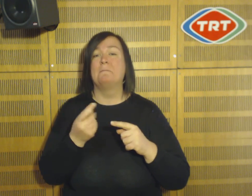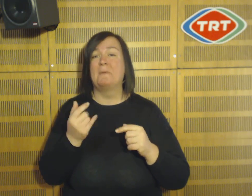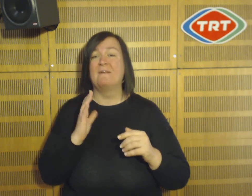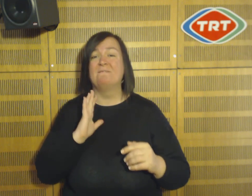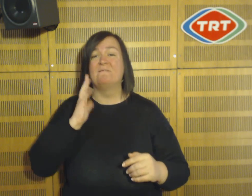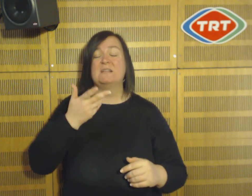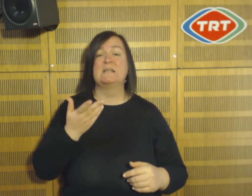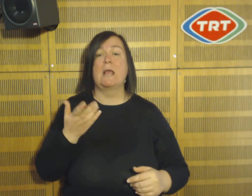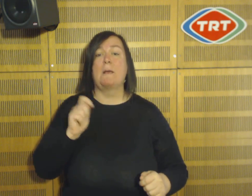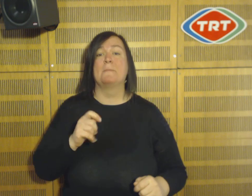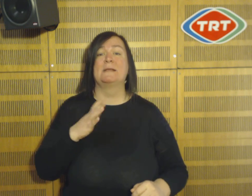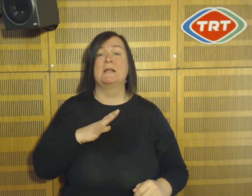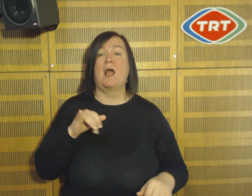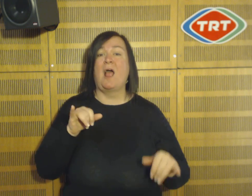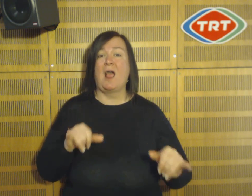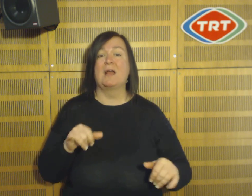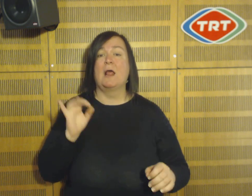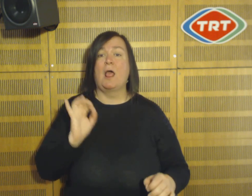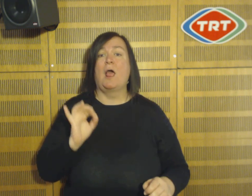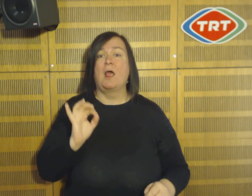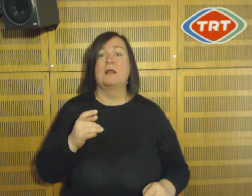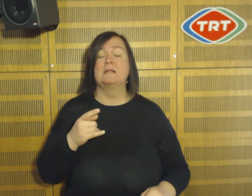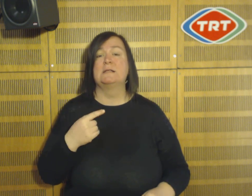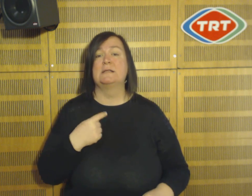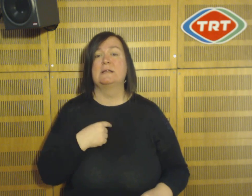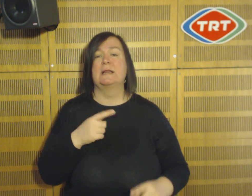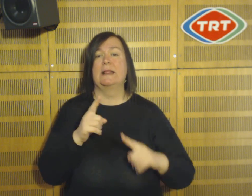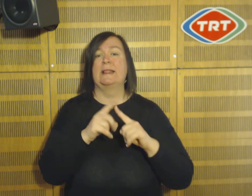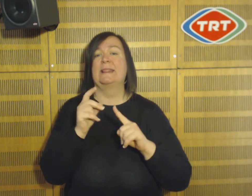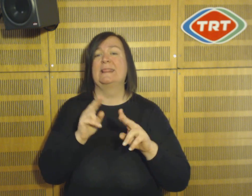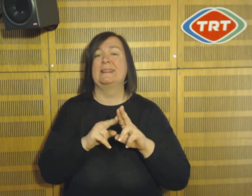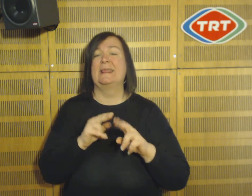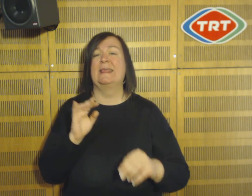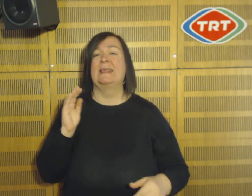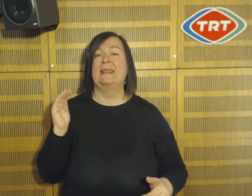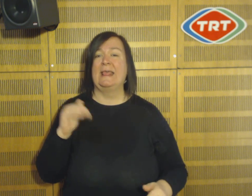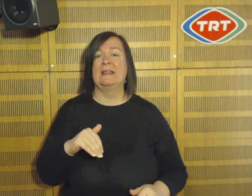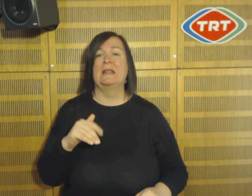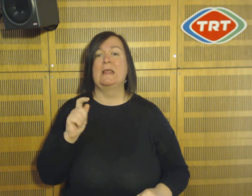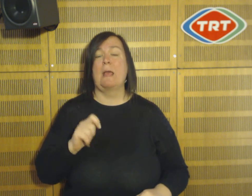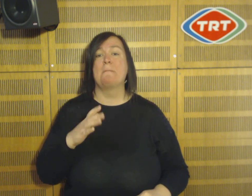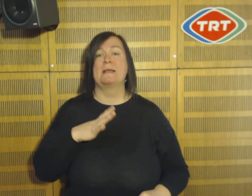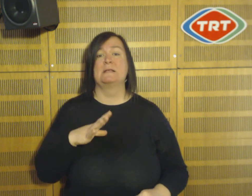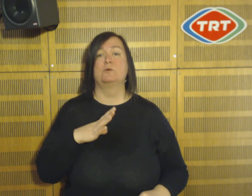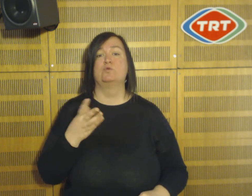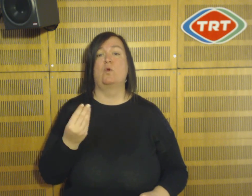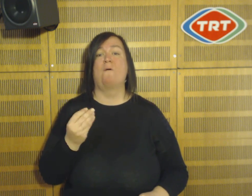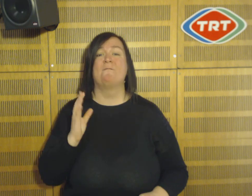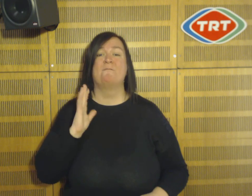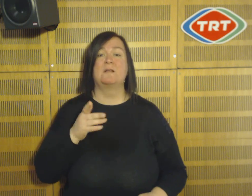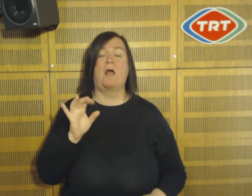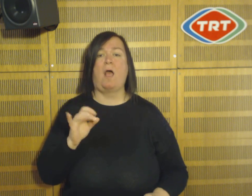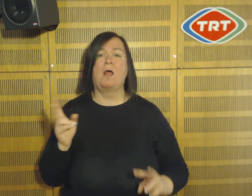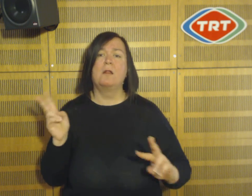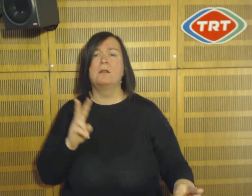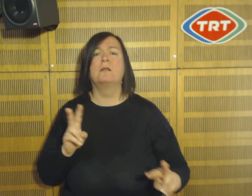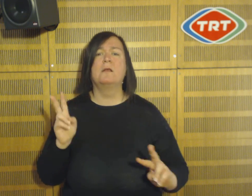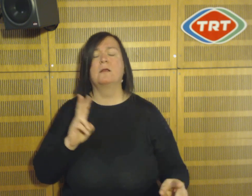isteği aynı hareketi sıklıkla yapma özellikle tiklerin getirdiği o Eee yapma isteği çok fazla yapma aynı şey tekrarlama Hatta